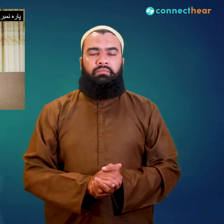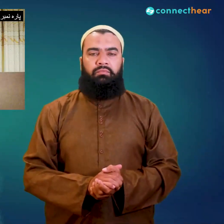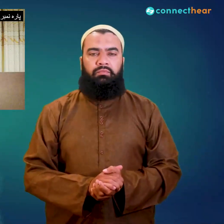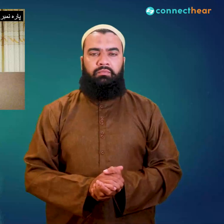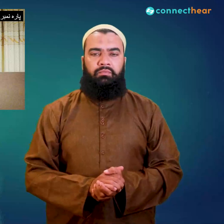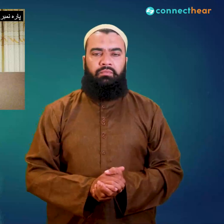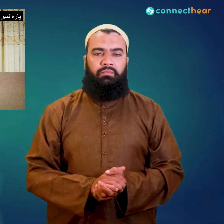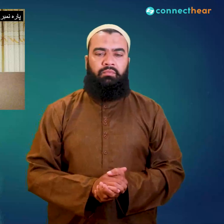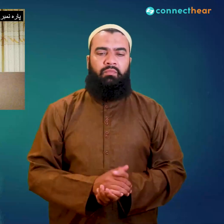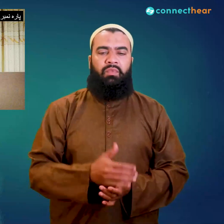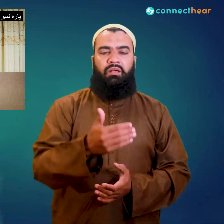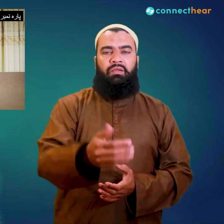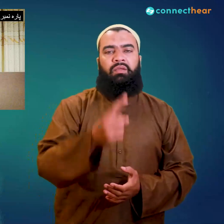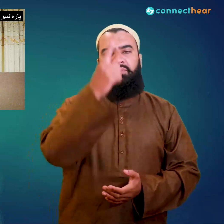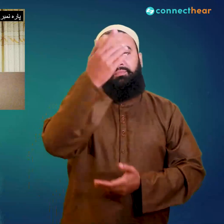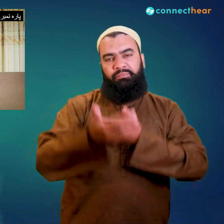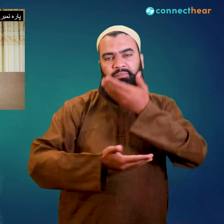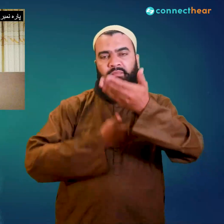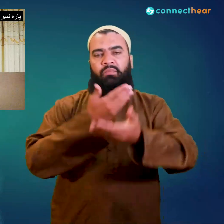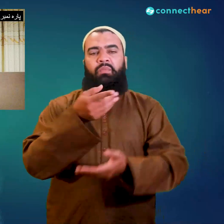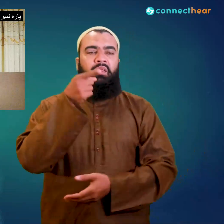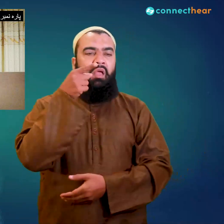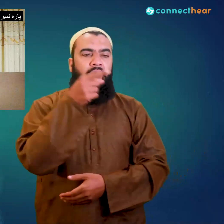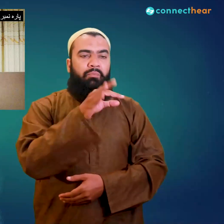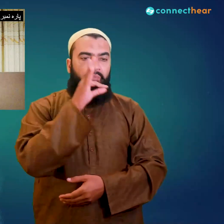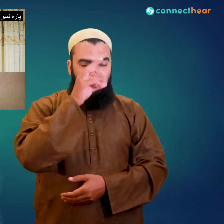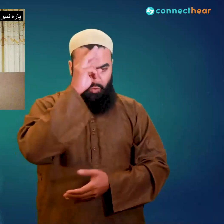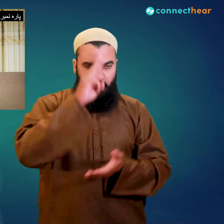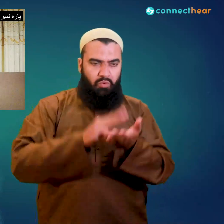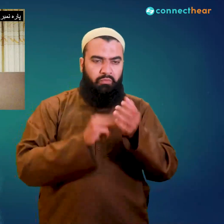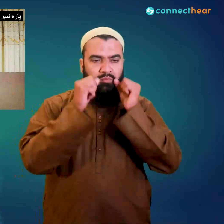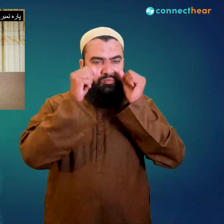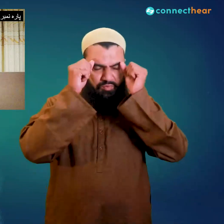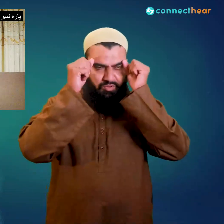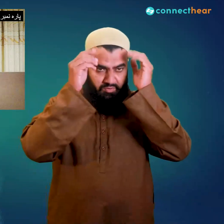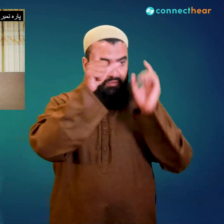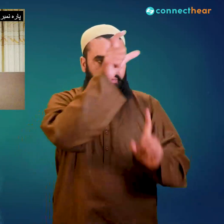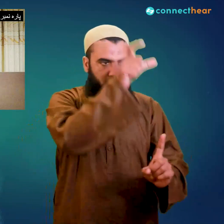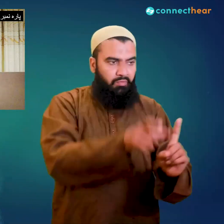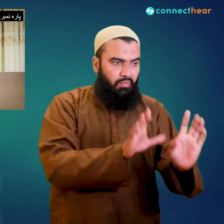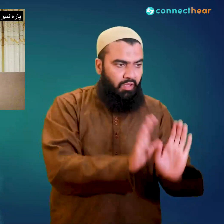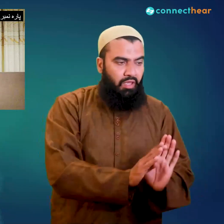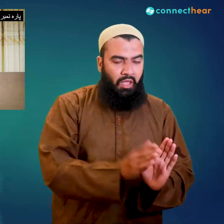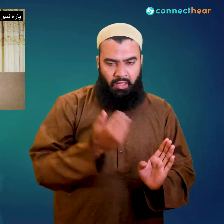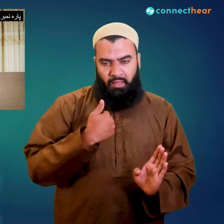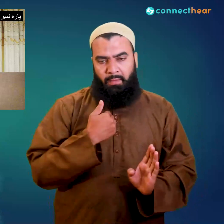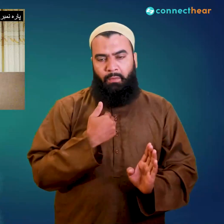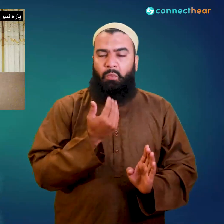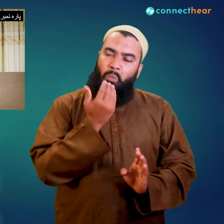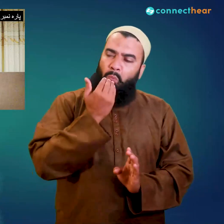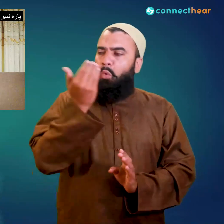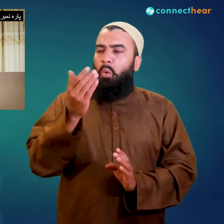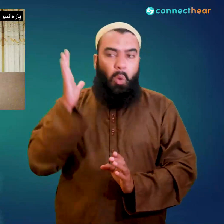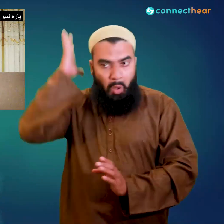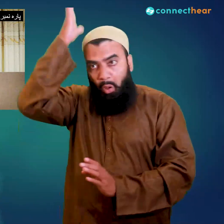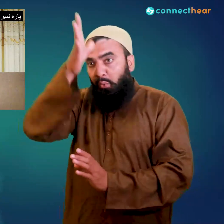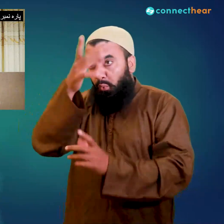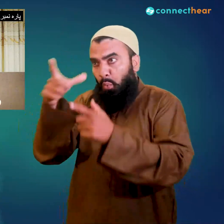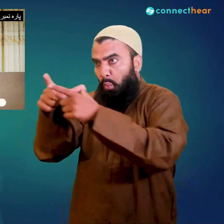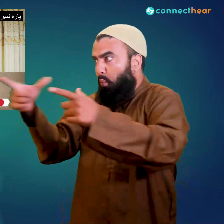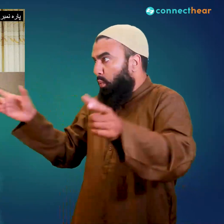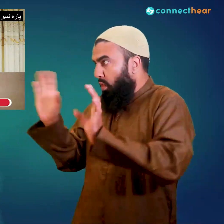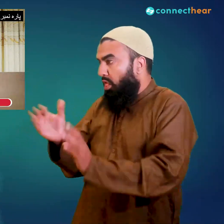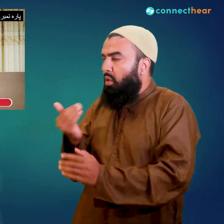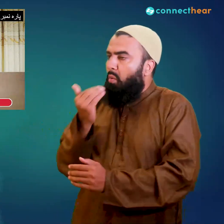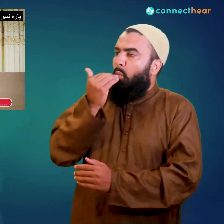اللَّهِ، آپ صلی اللہ علیہ وسلم سے فرمایا گیا کہ آپ کہہ دیجئے کہ یہ میرا راستہ ہے، یعنی وہ جس پر